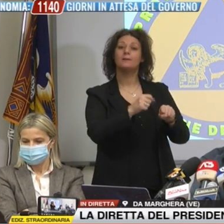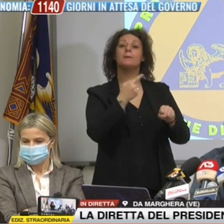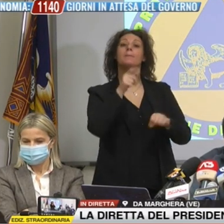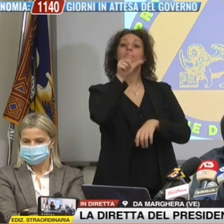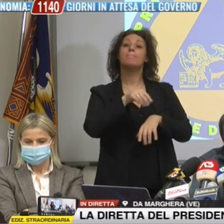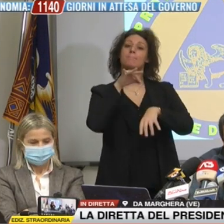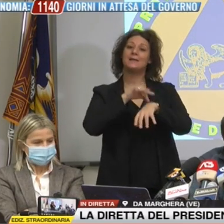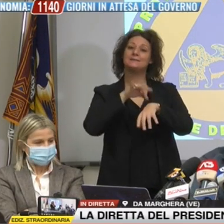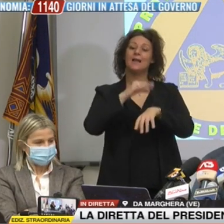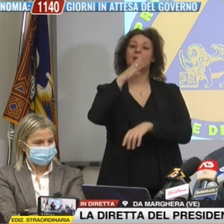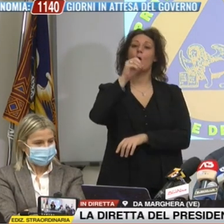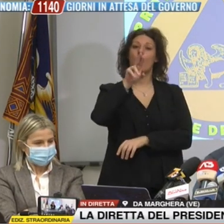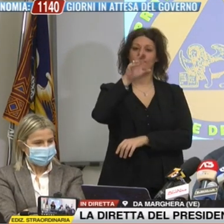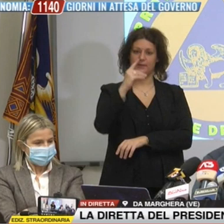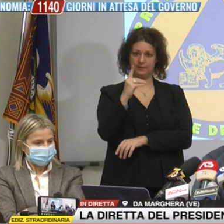Covid.